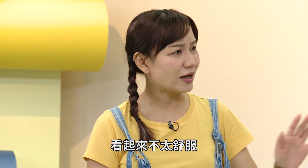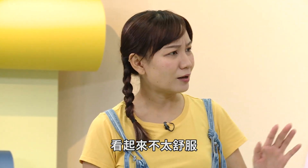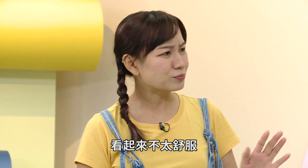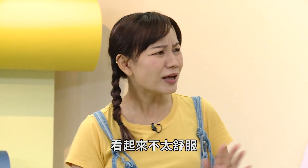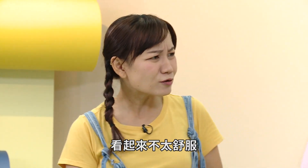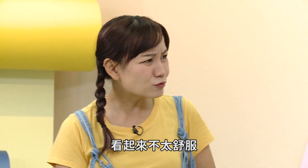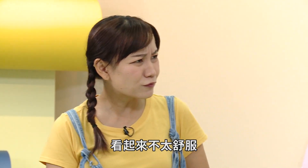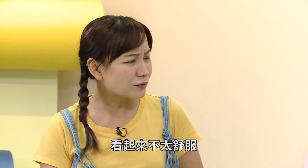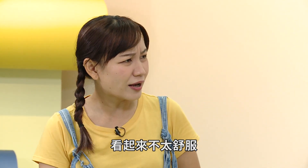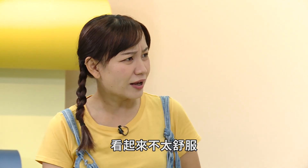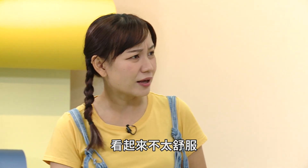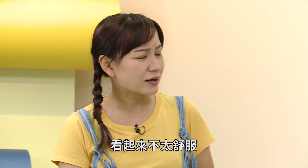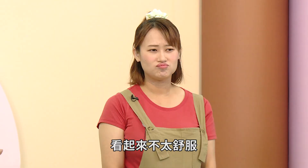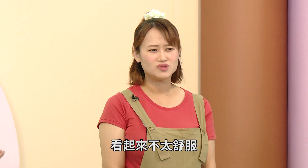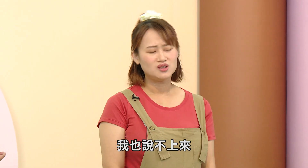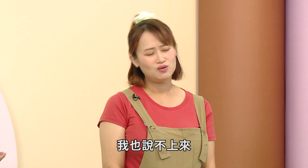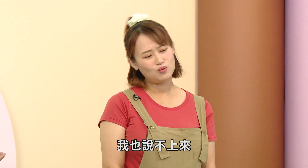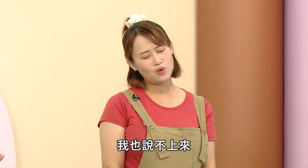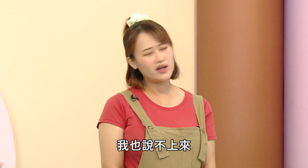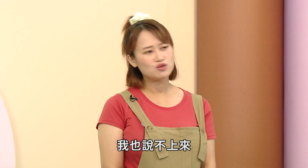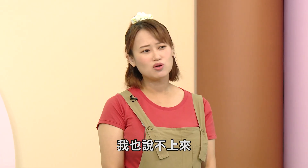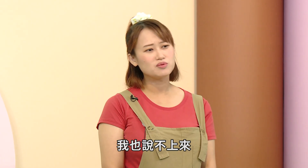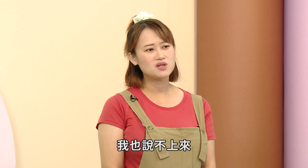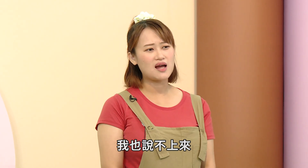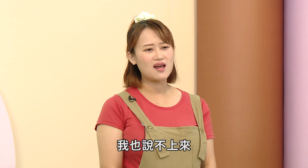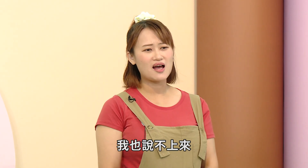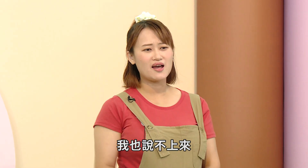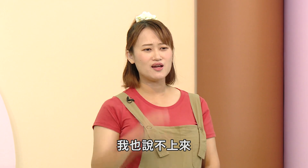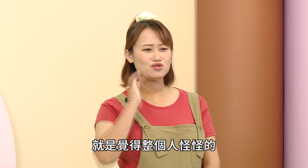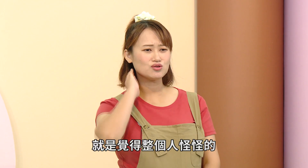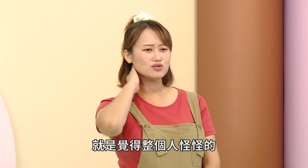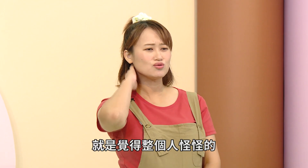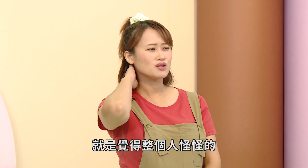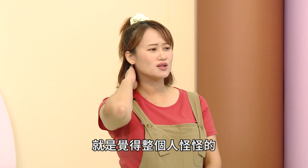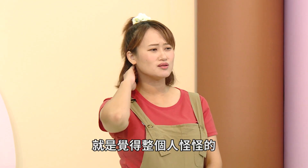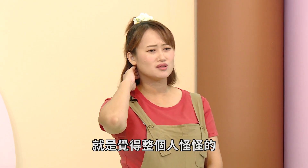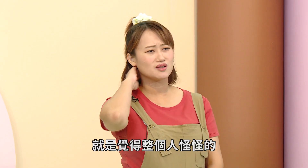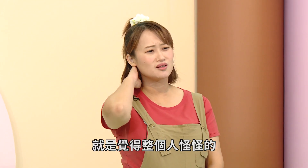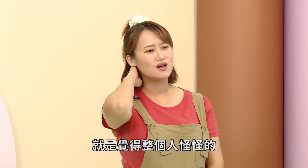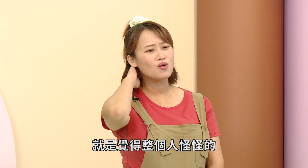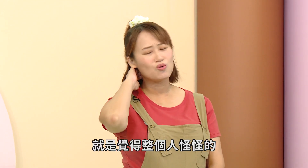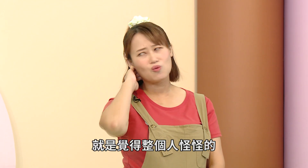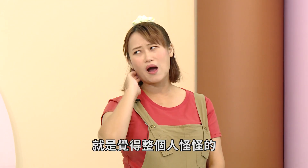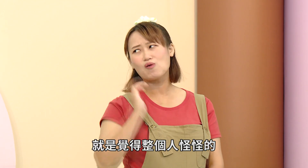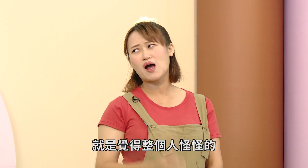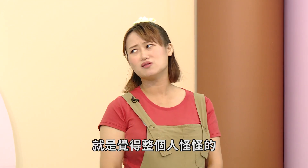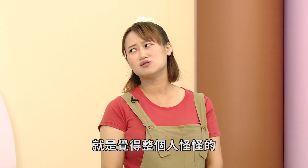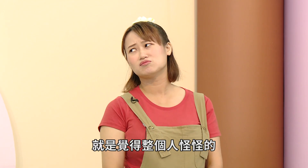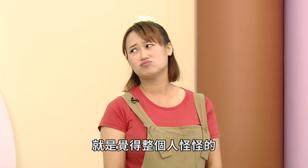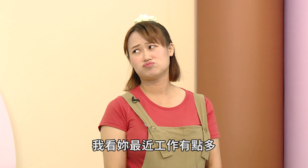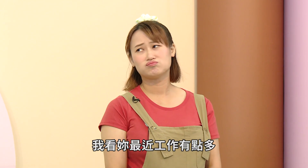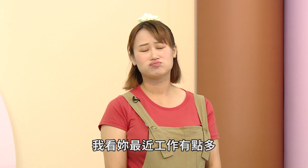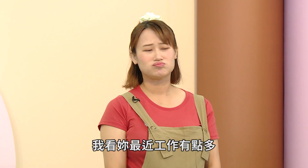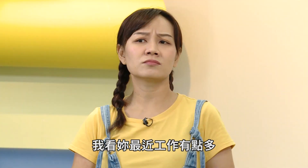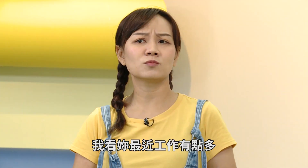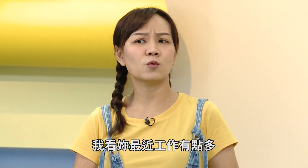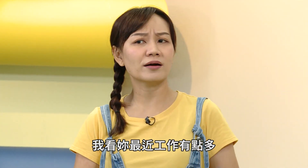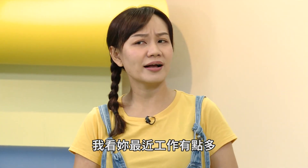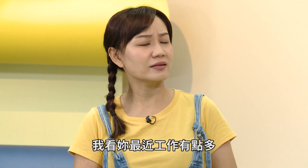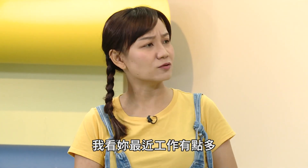不太舒服哎。 我也说不上来，就是觉得整个人怪怪的。 我看你最